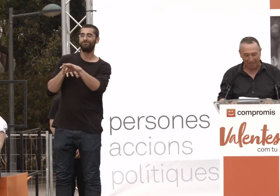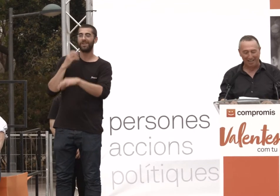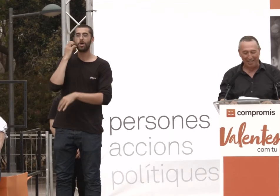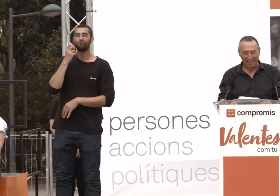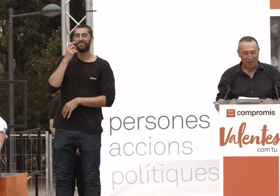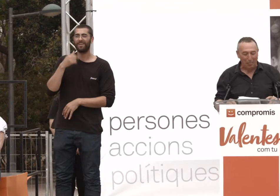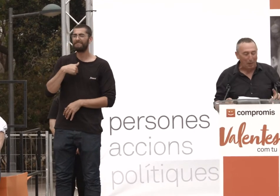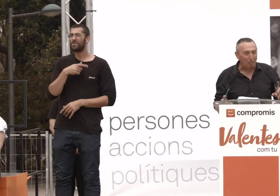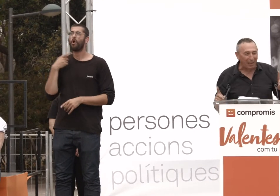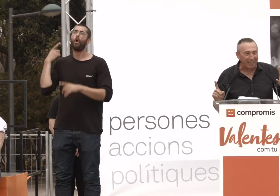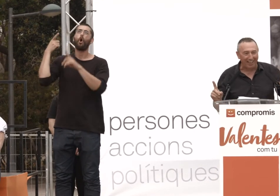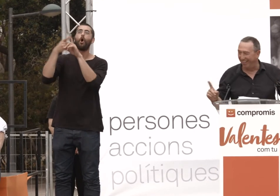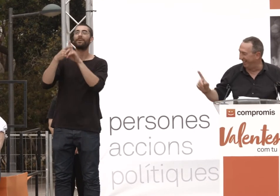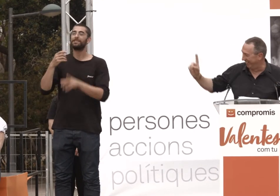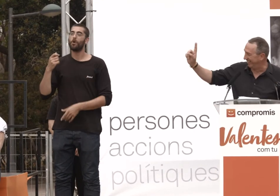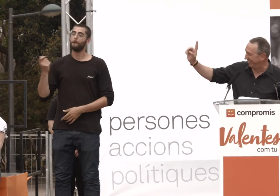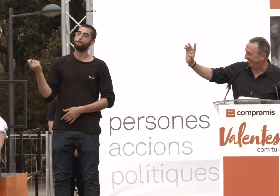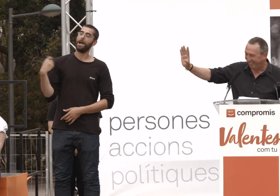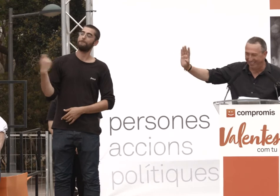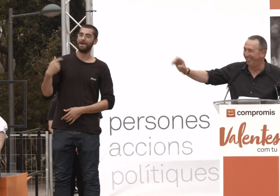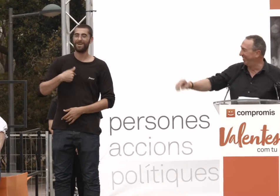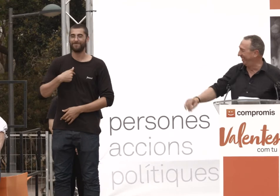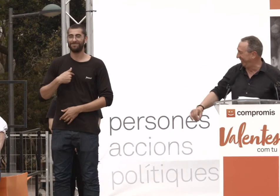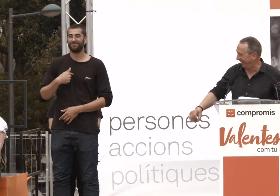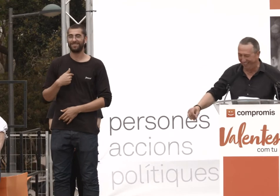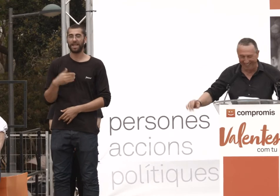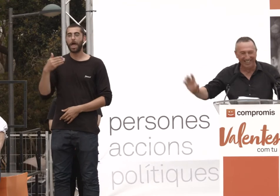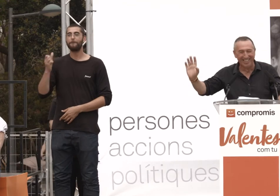a mi. Perquè...